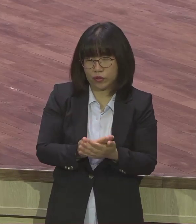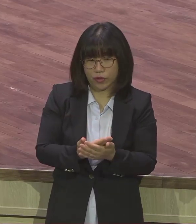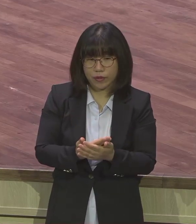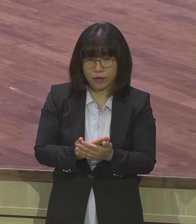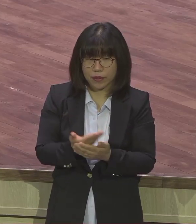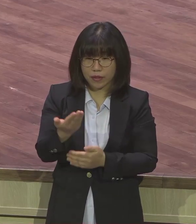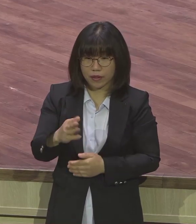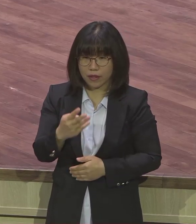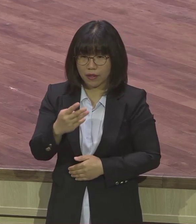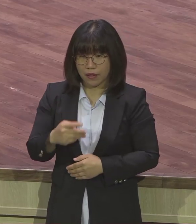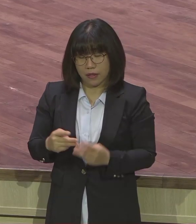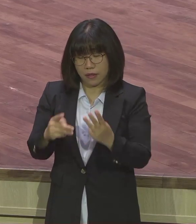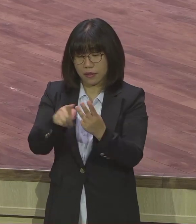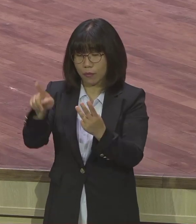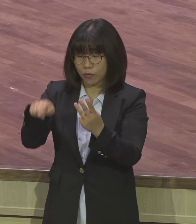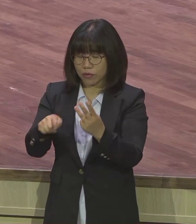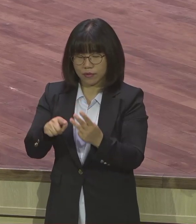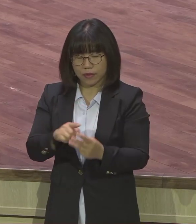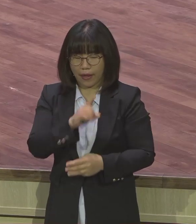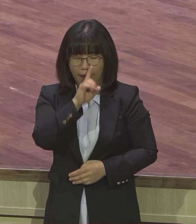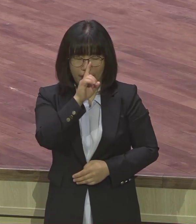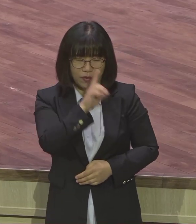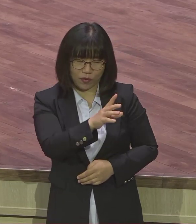그런데 이 라반은 안 놔준단 말이에요.